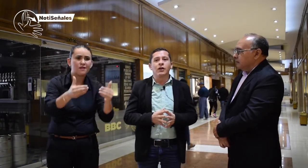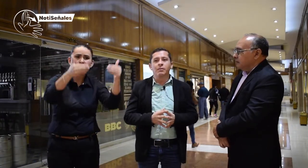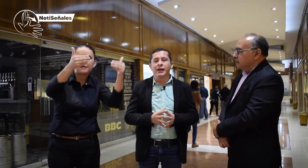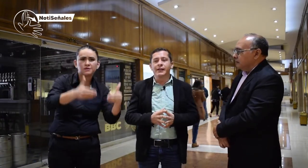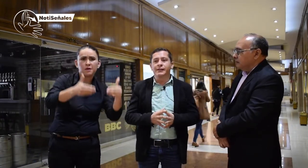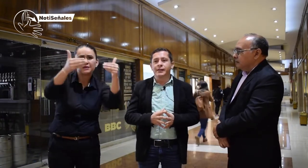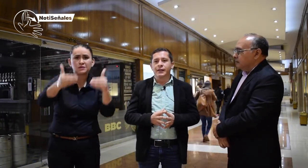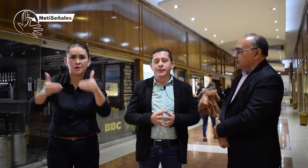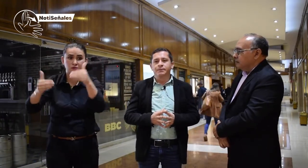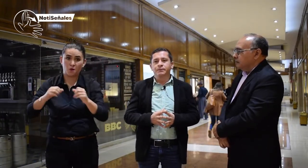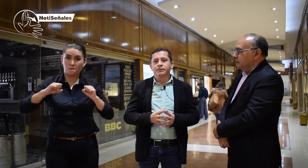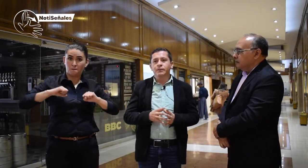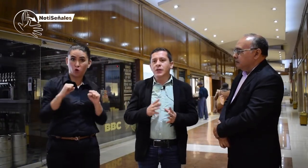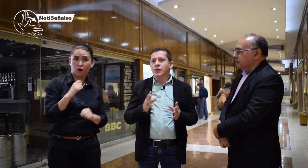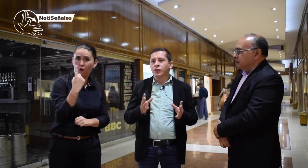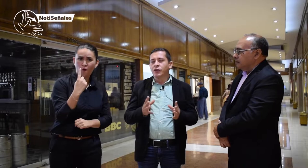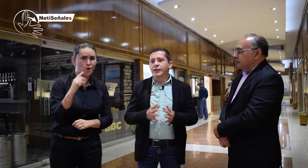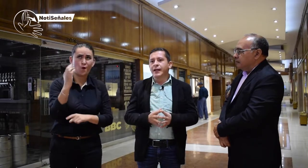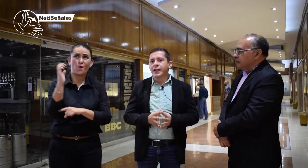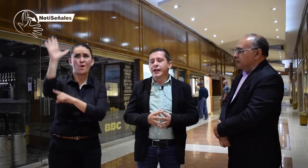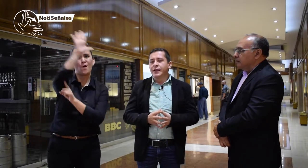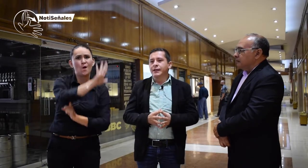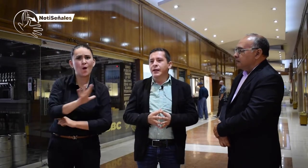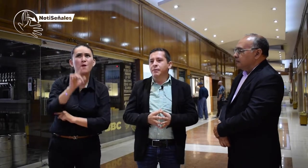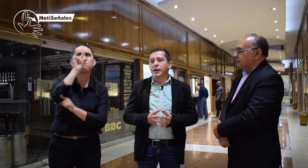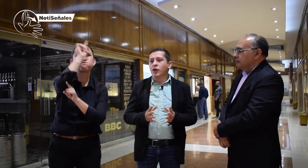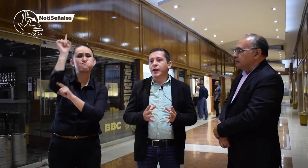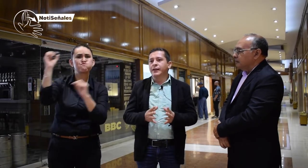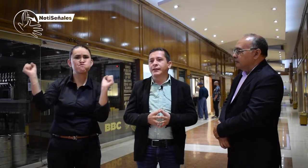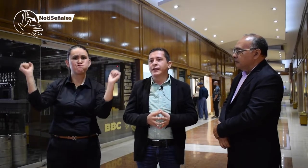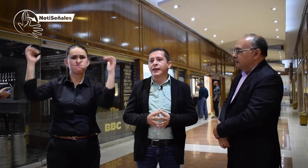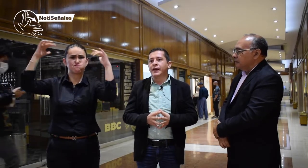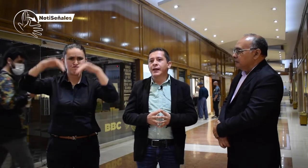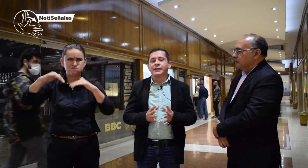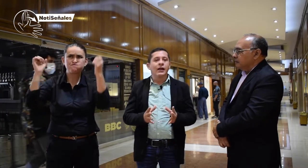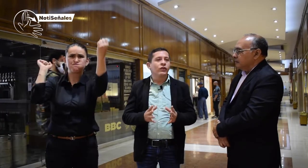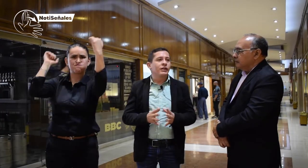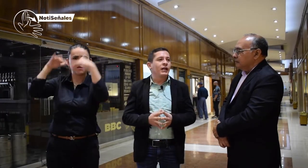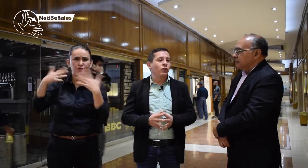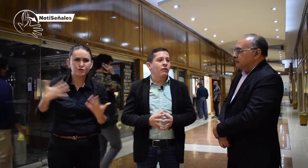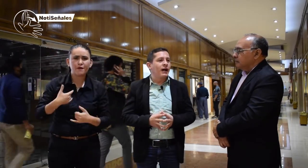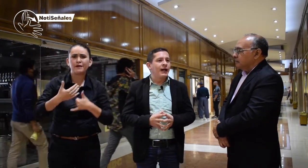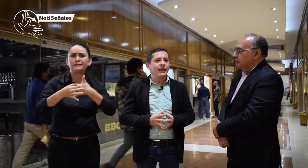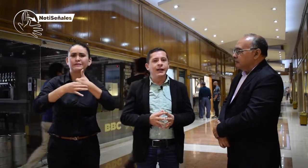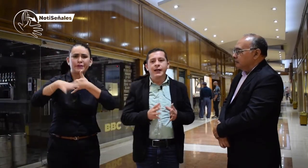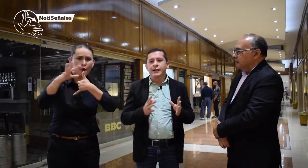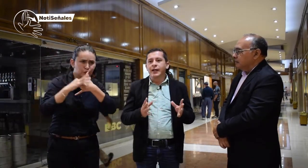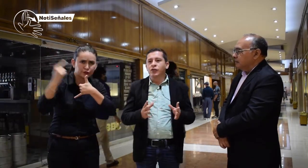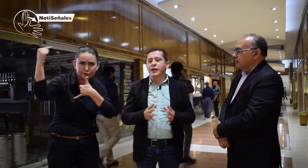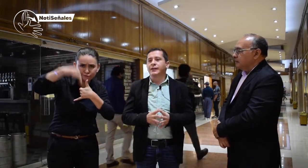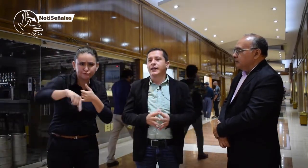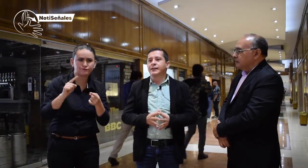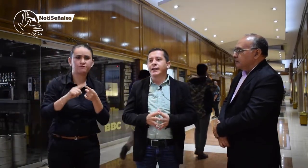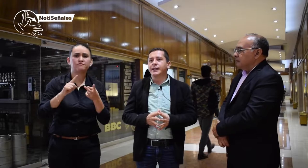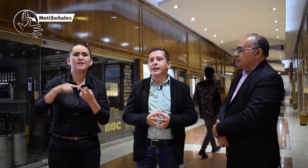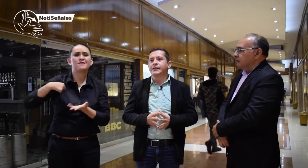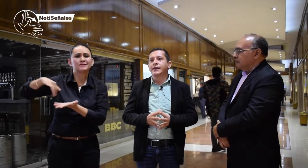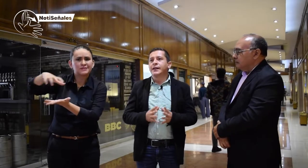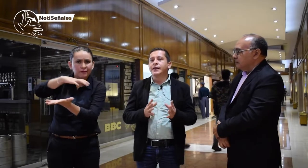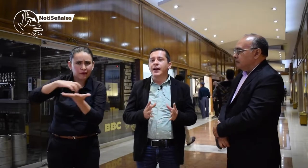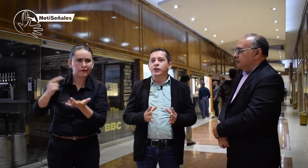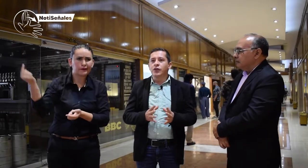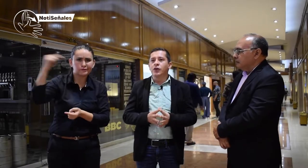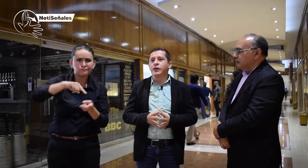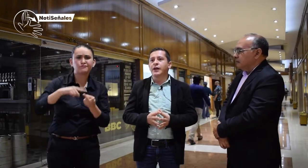lo largo del país, donde vino gente de San José del Guaviare, de los